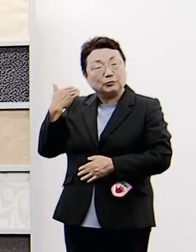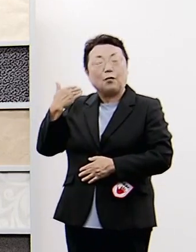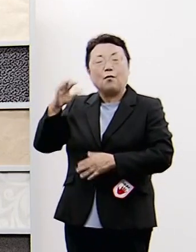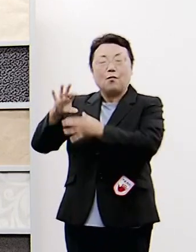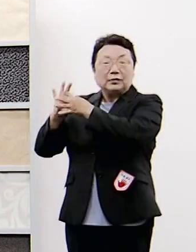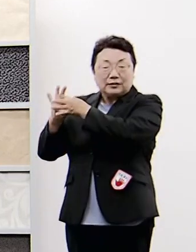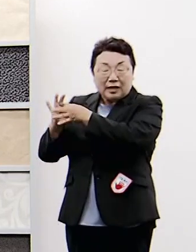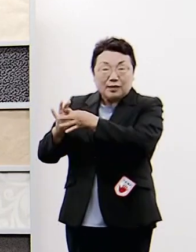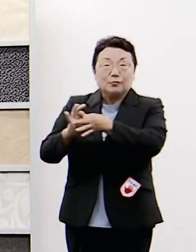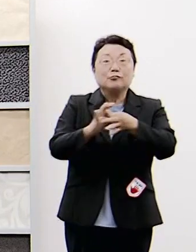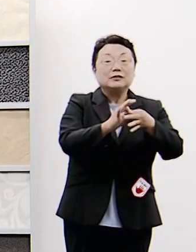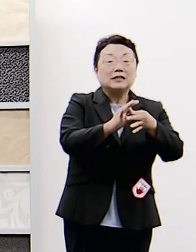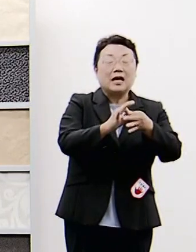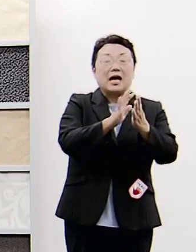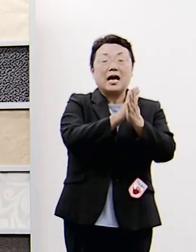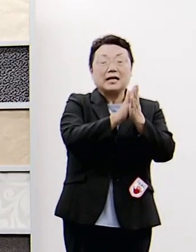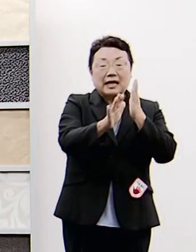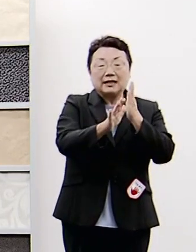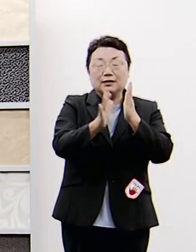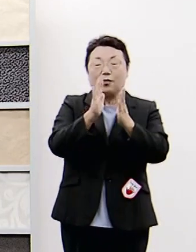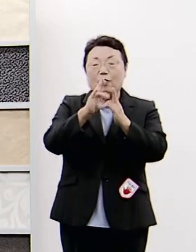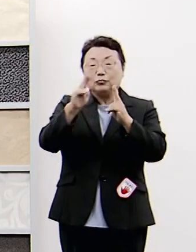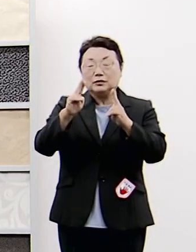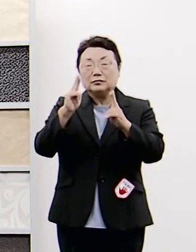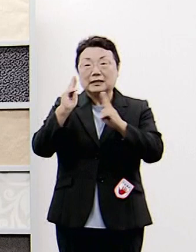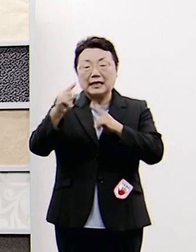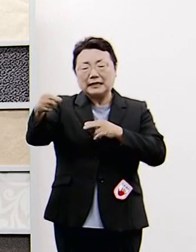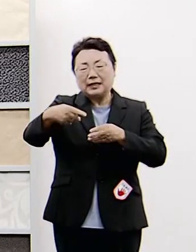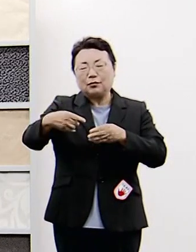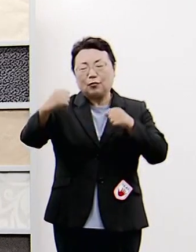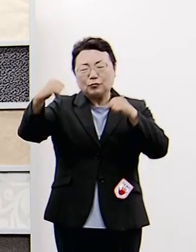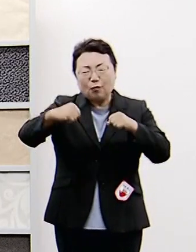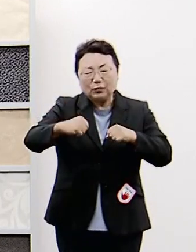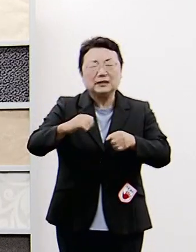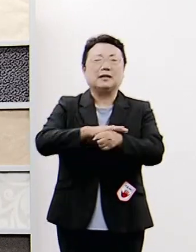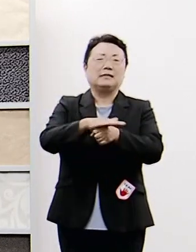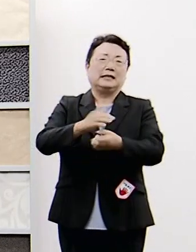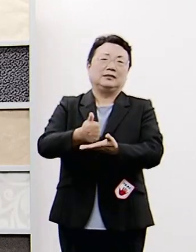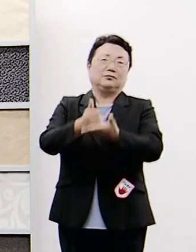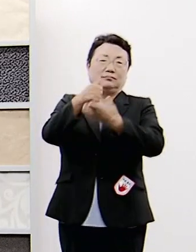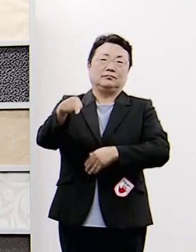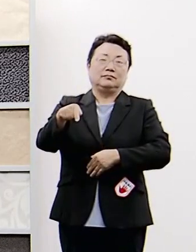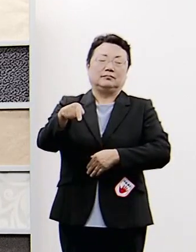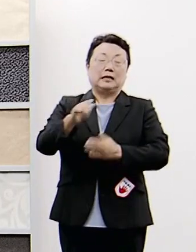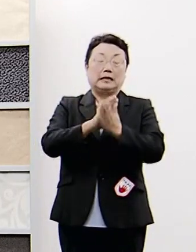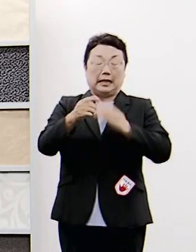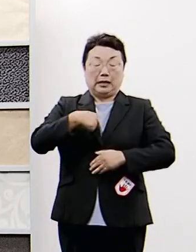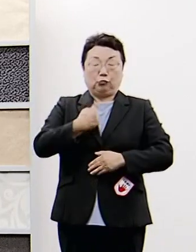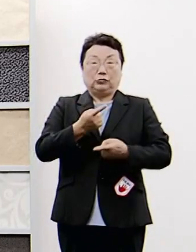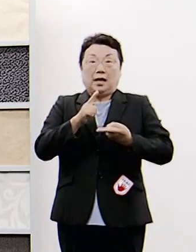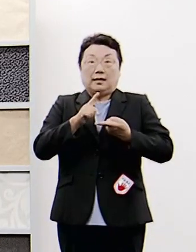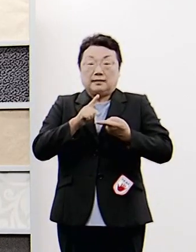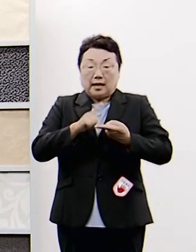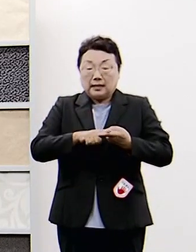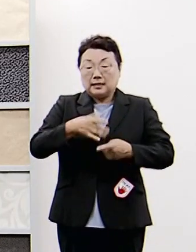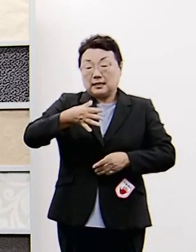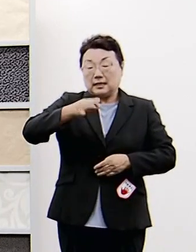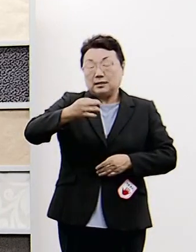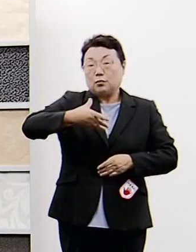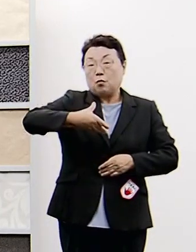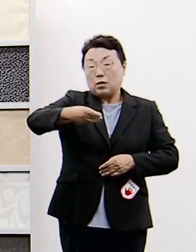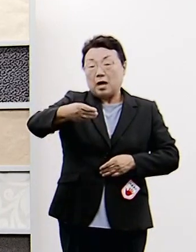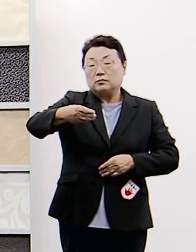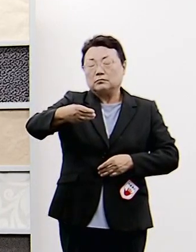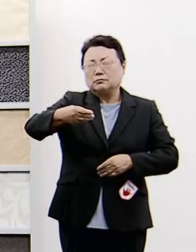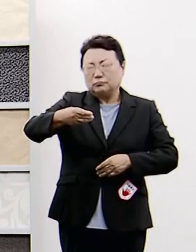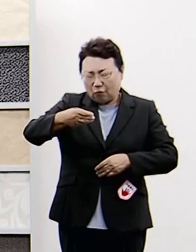反復継続された当事者間の合意が極めて重要とされそしてまた県が主体的に賃料額の相当性